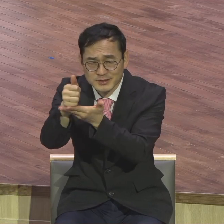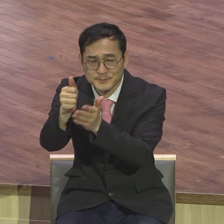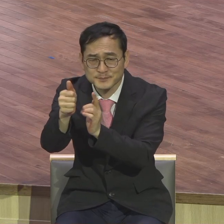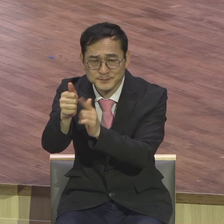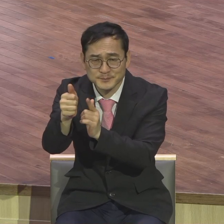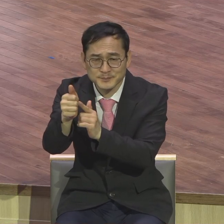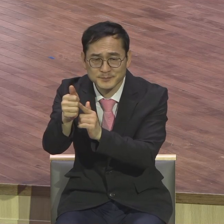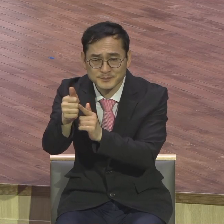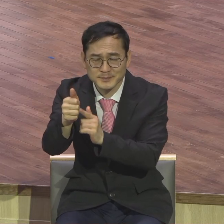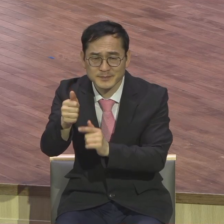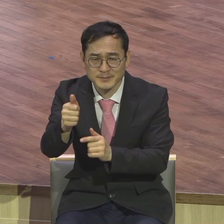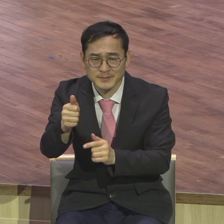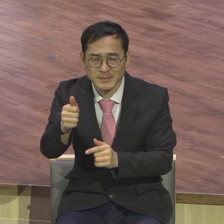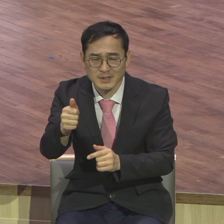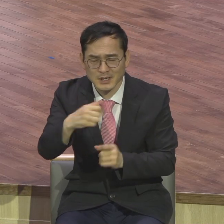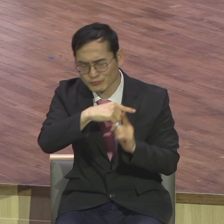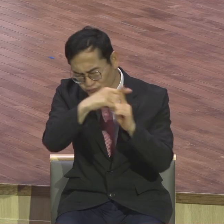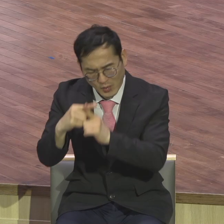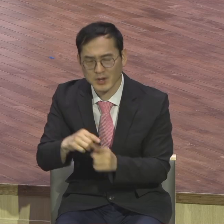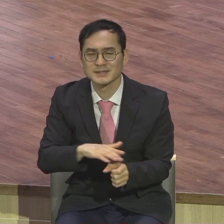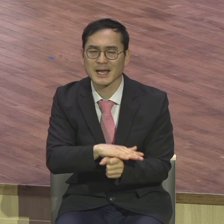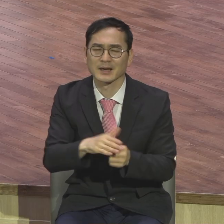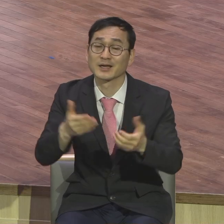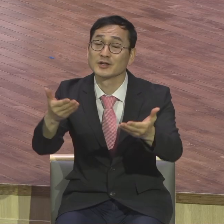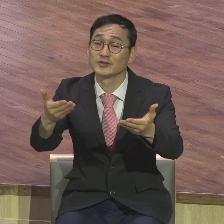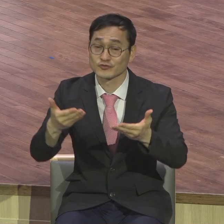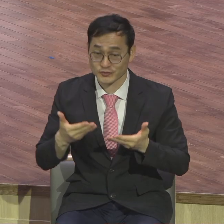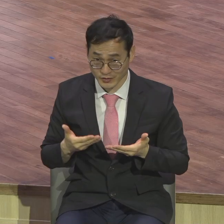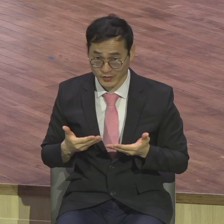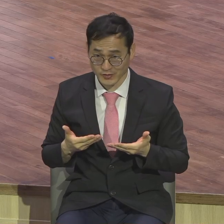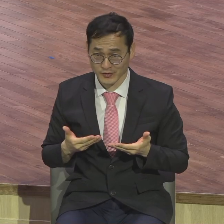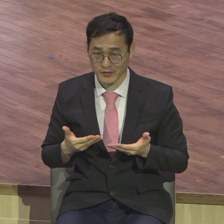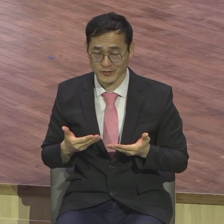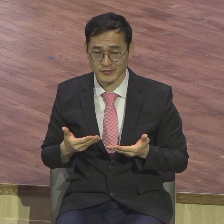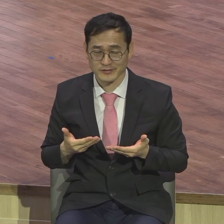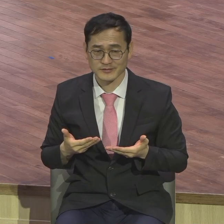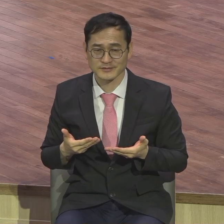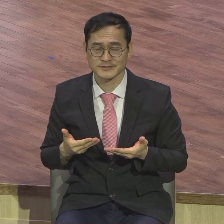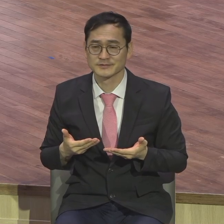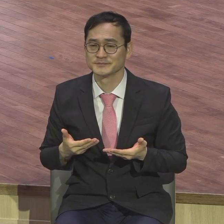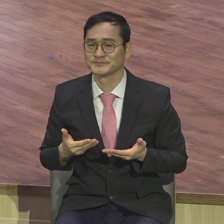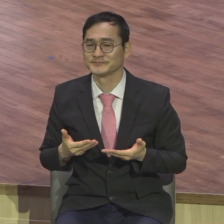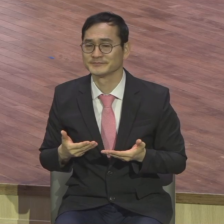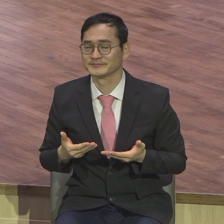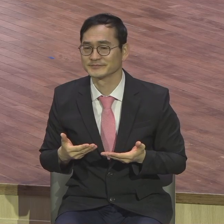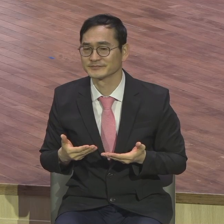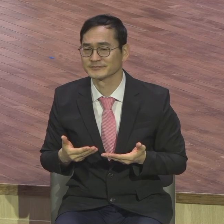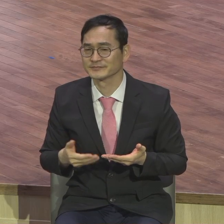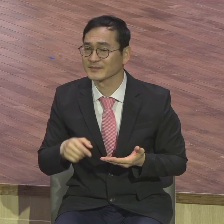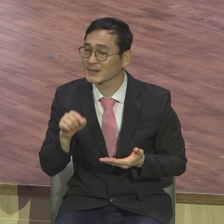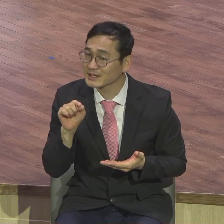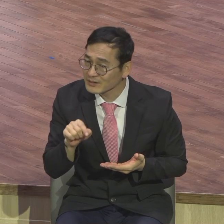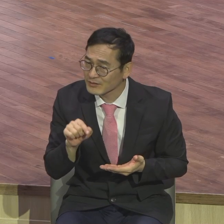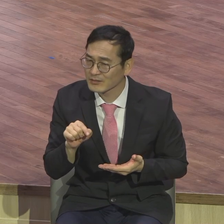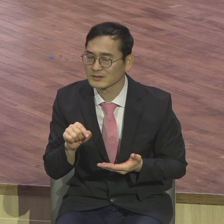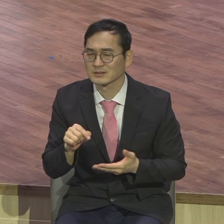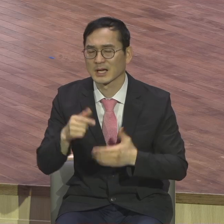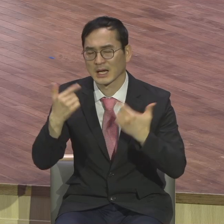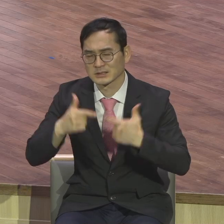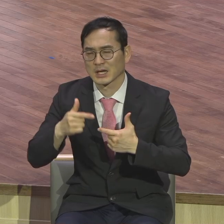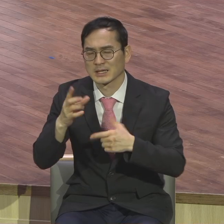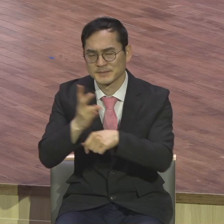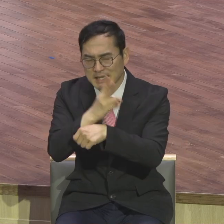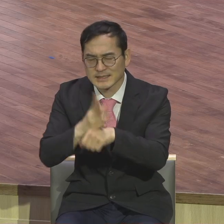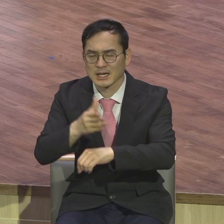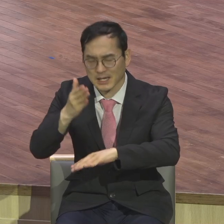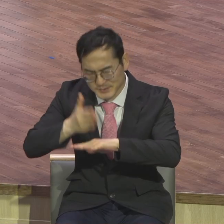자발적인 사랑의 이 순종을 우리는 24시 감사하고 그렇게